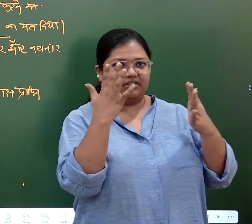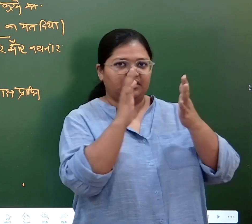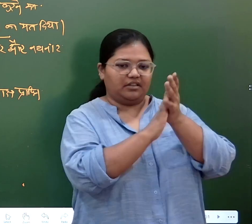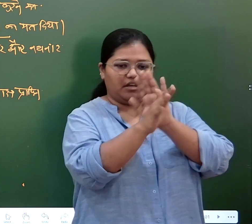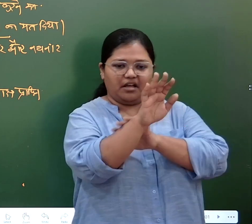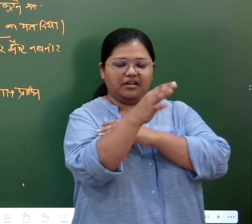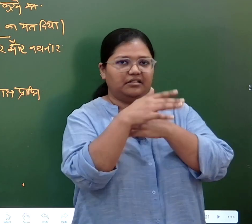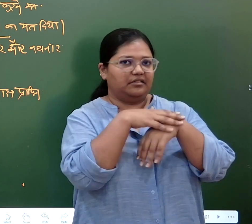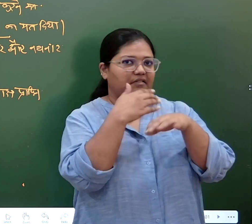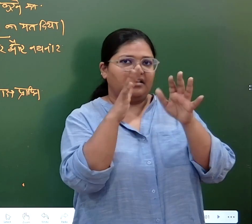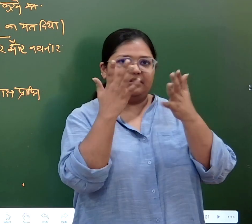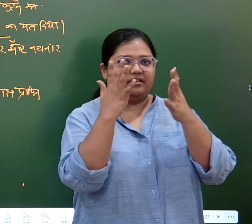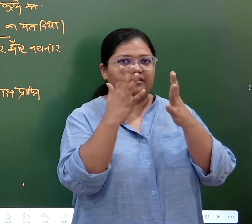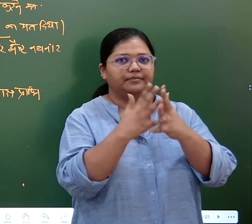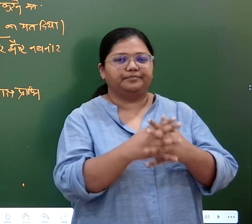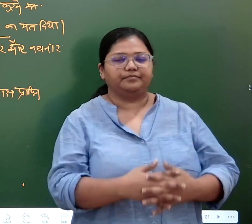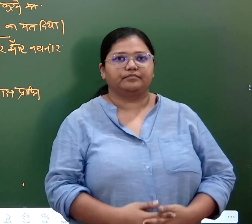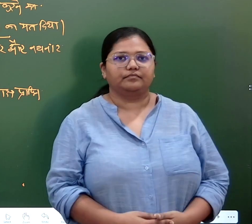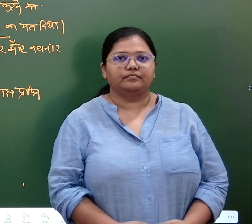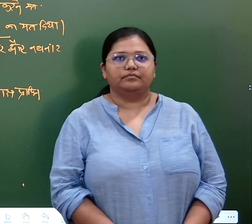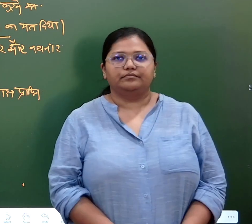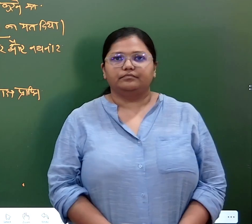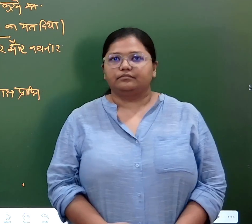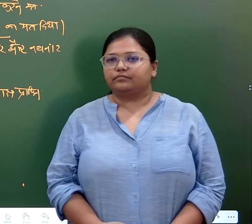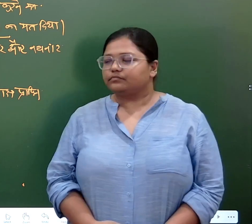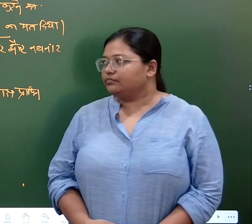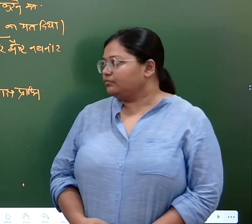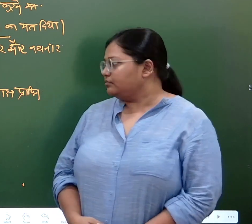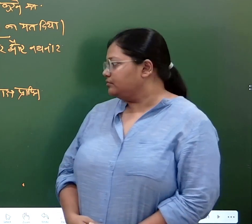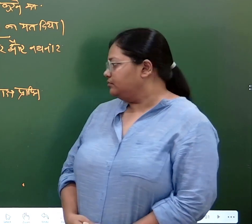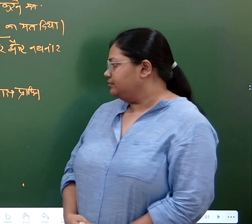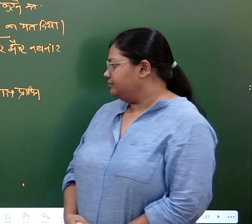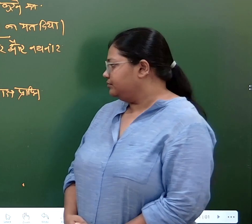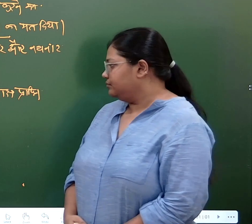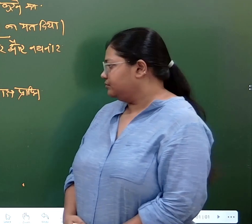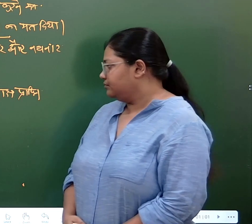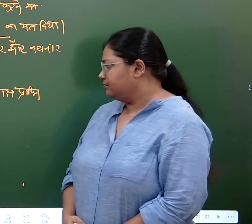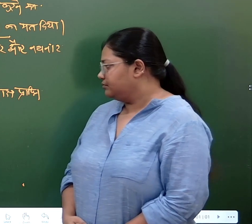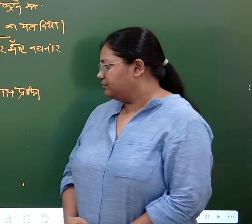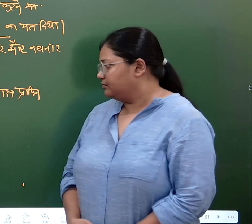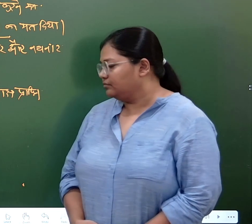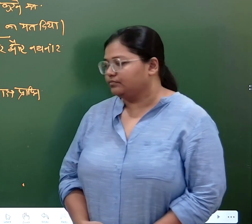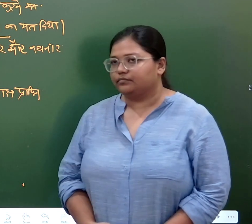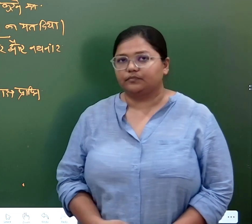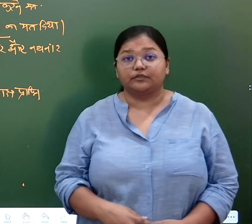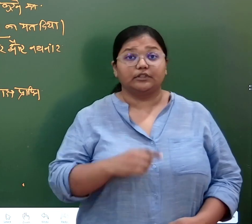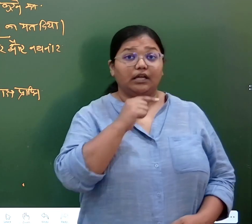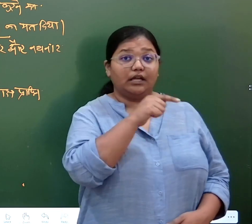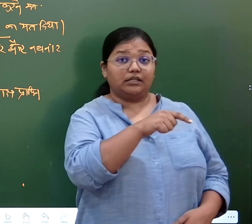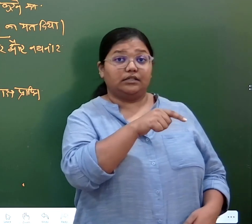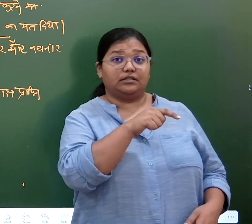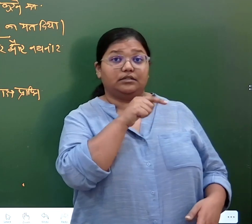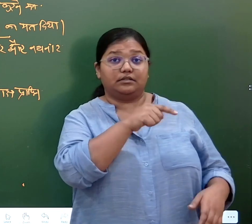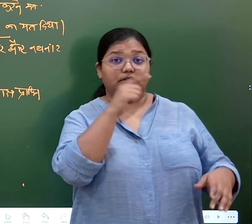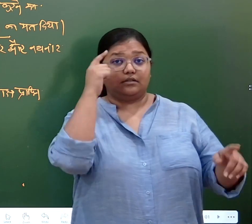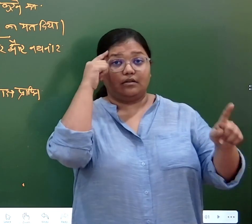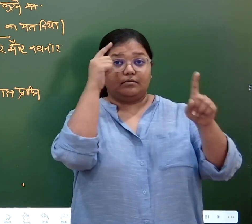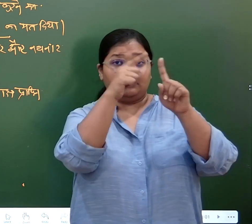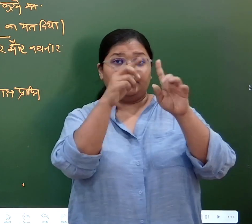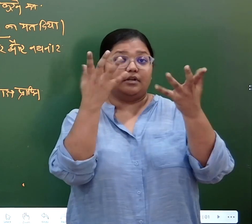था, मत क्या था, मत लिखना, विशिष्ट अद्वैतवाद,